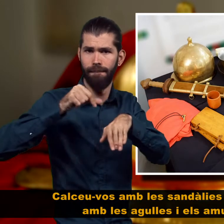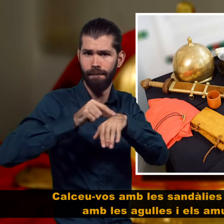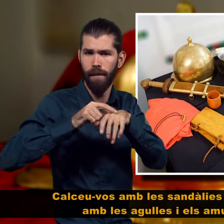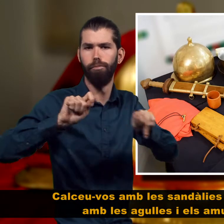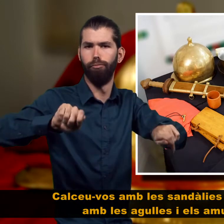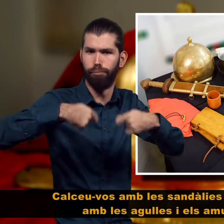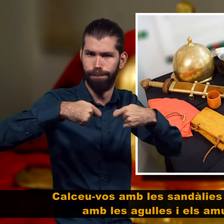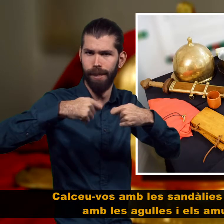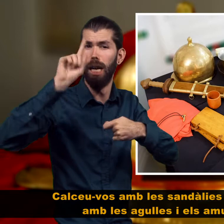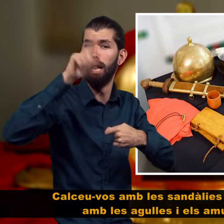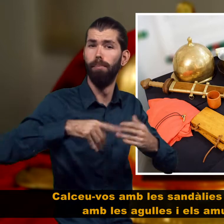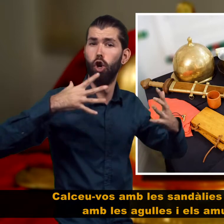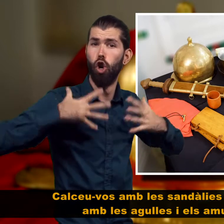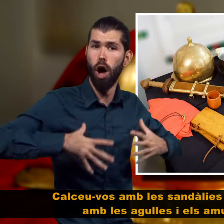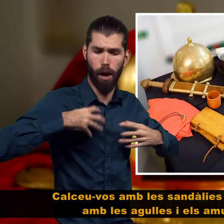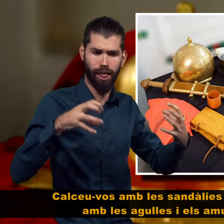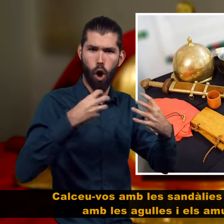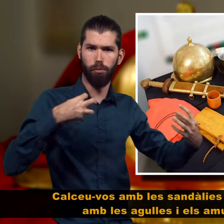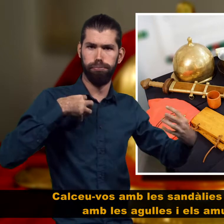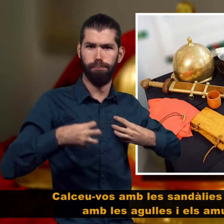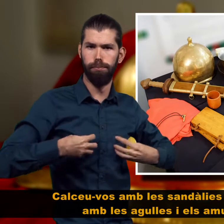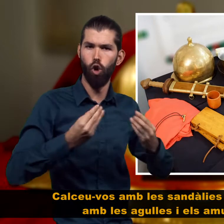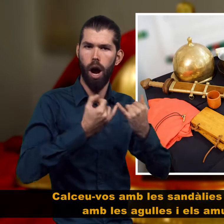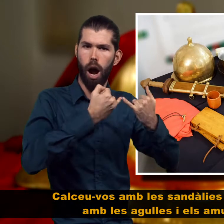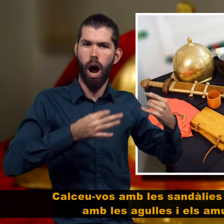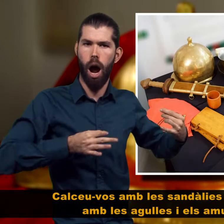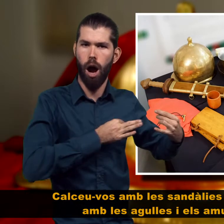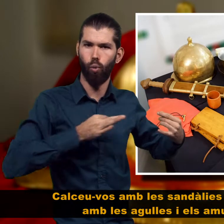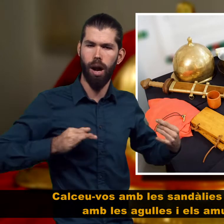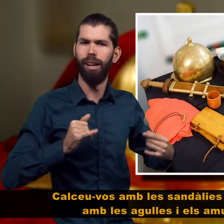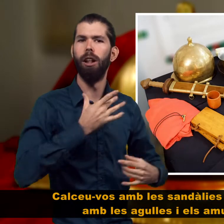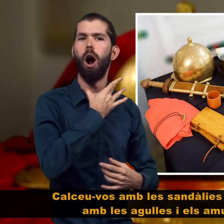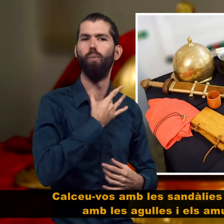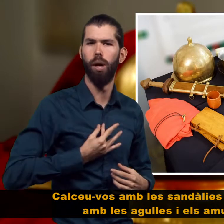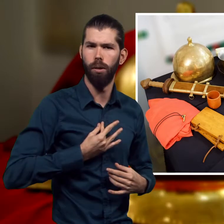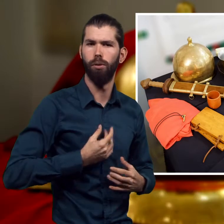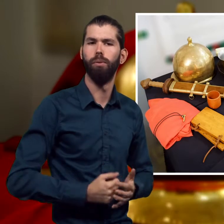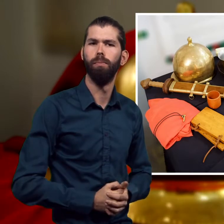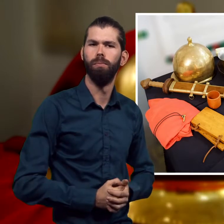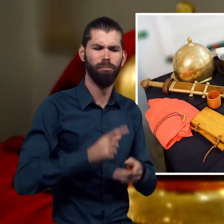Calceu-vos amb les sandàlies i ornamenteu-vos amb les agulles i els amulets fàl·lics.